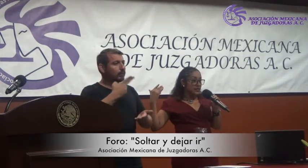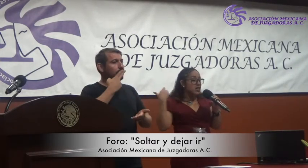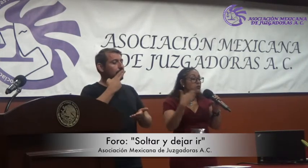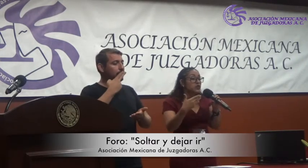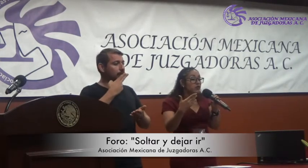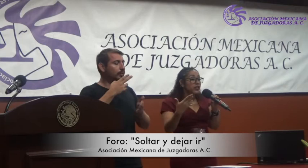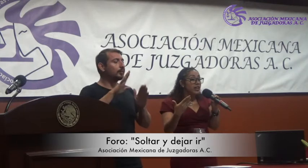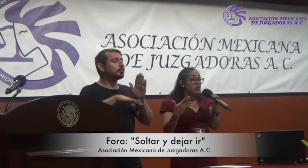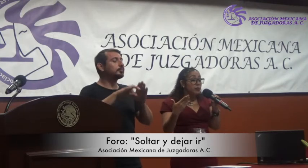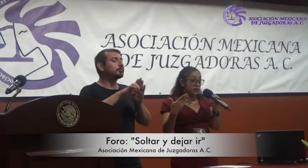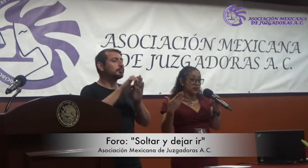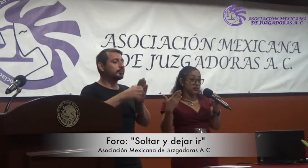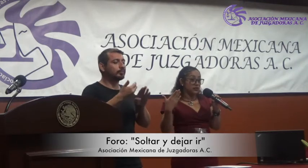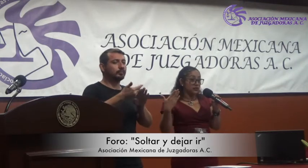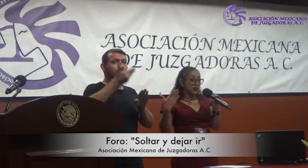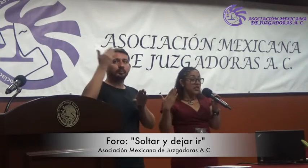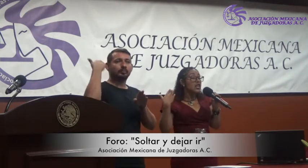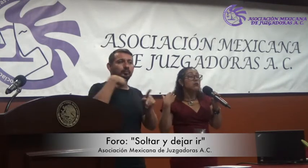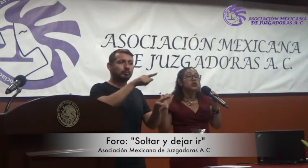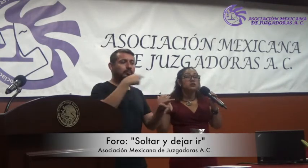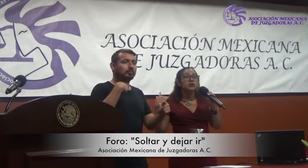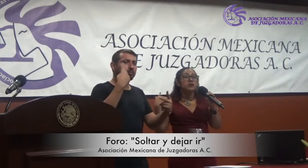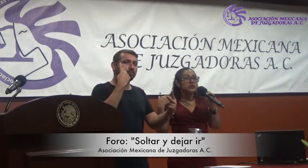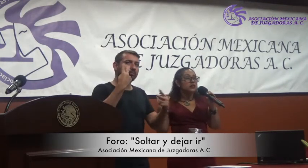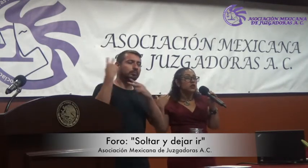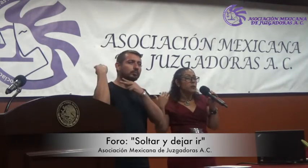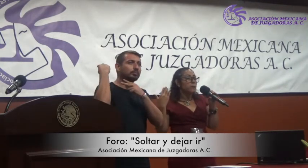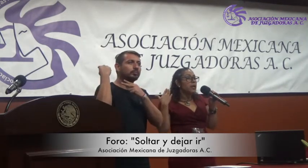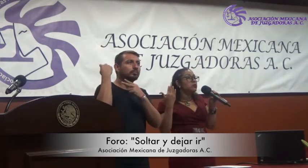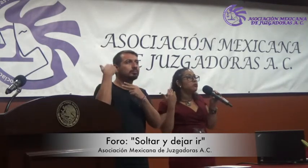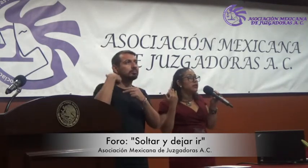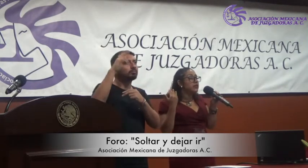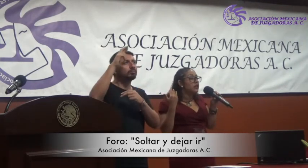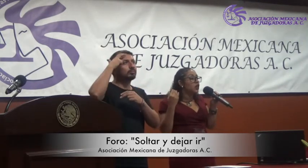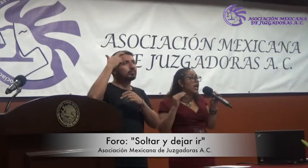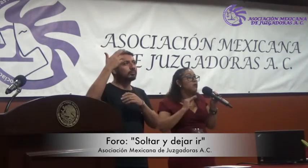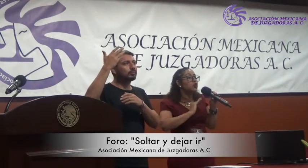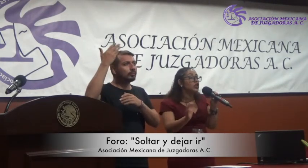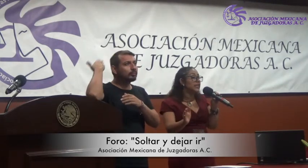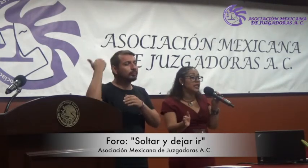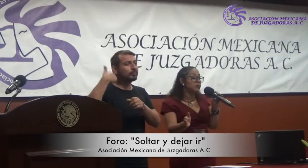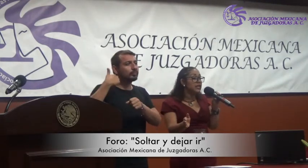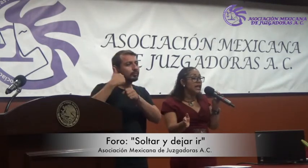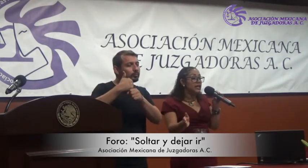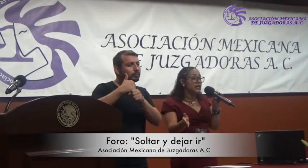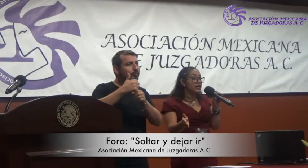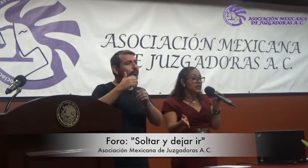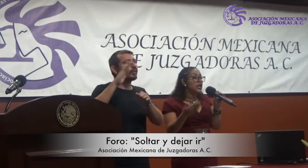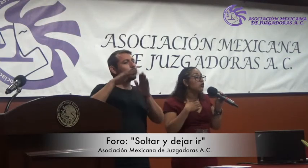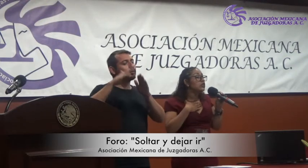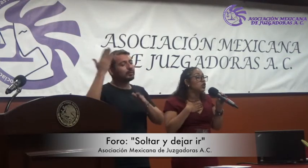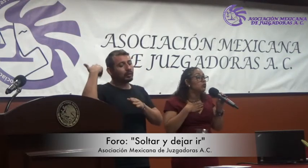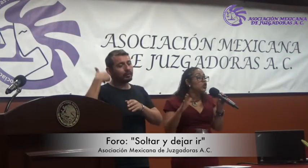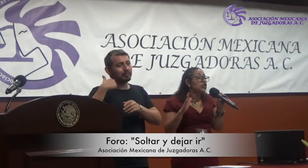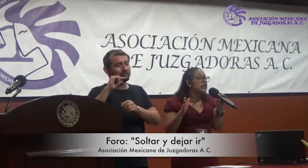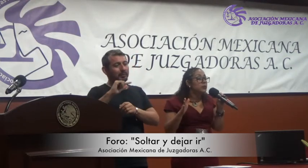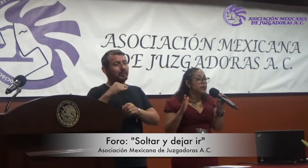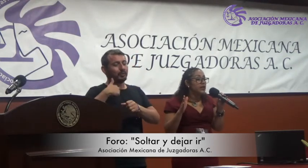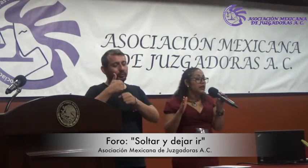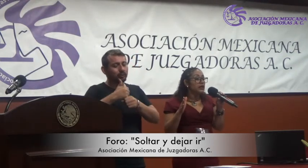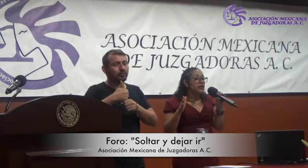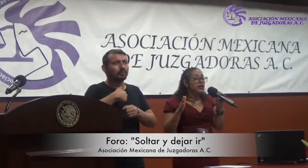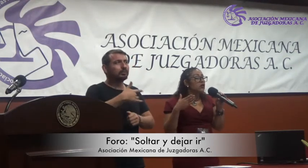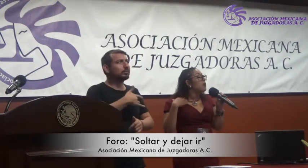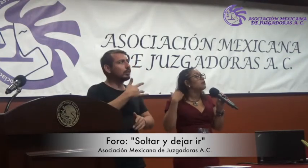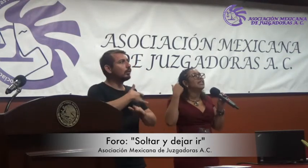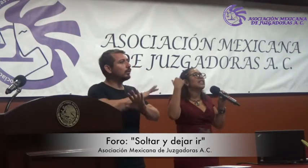atrás hemos enfrentado pérdidas y hemos visto, hemos pensado que el mundo se termina ahí, que nuestro mundo se